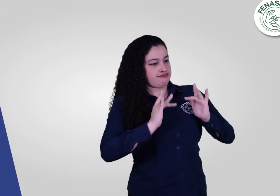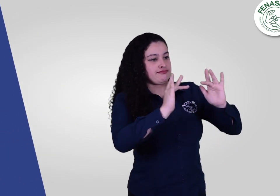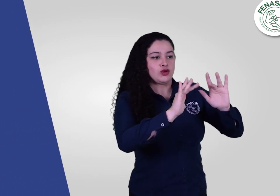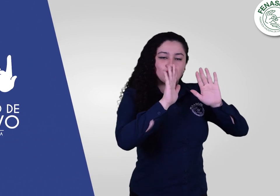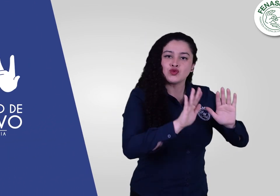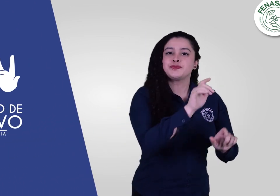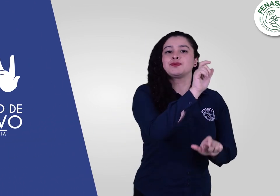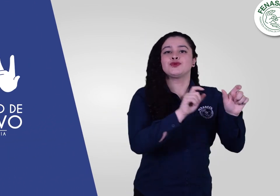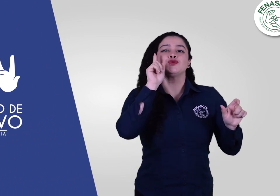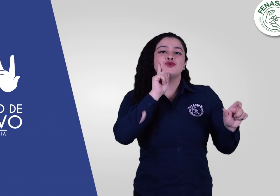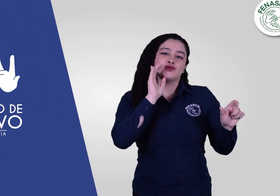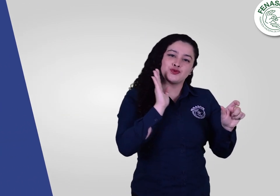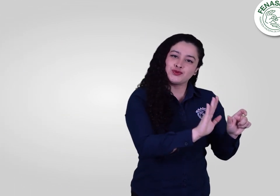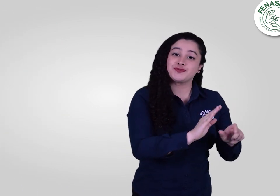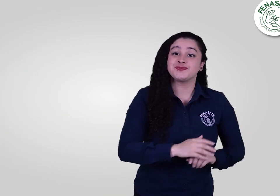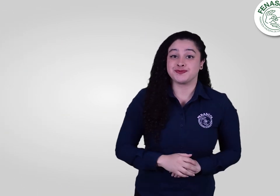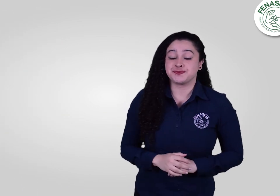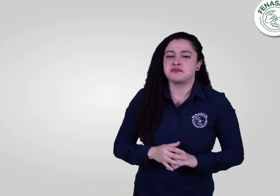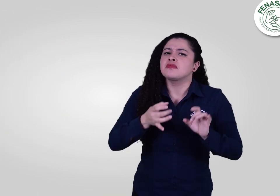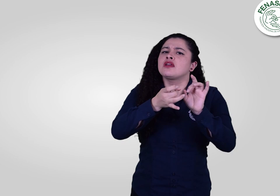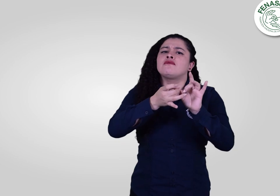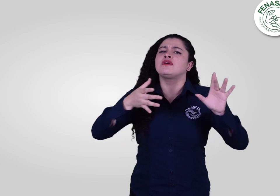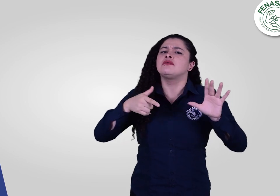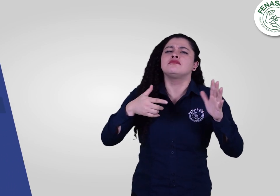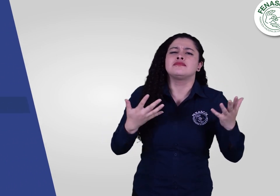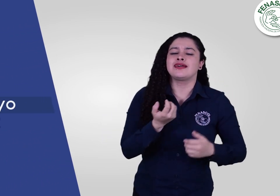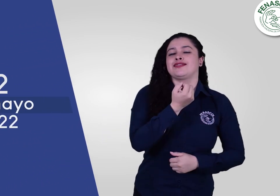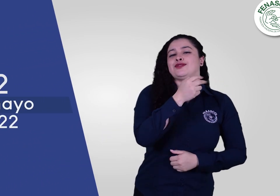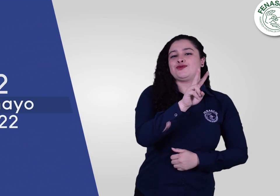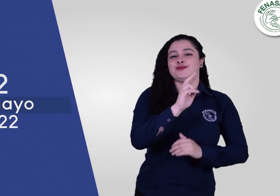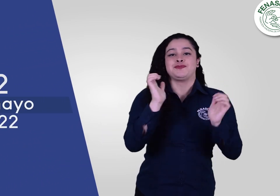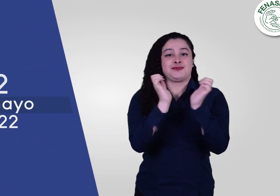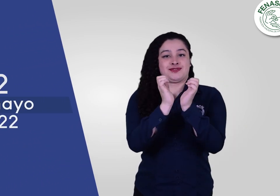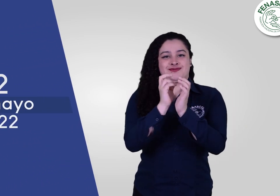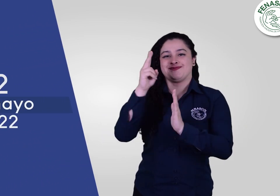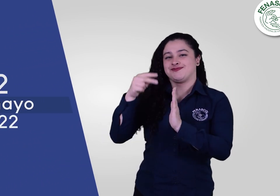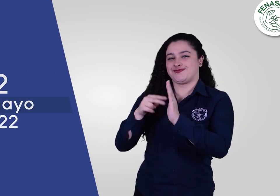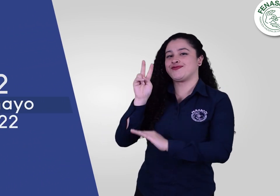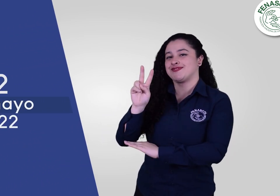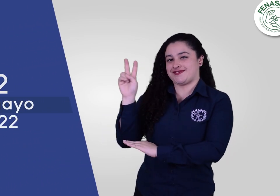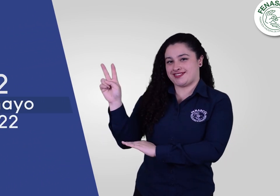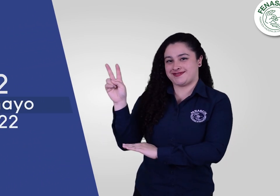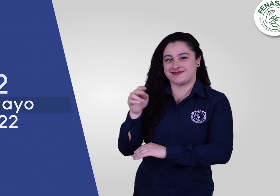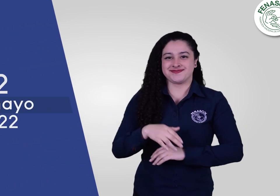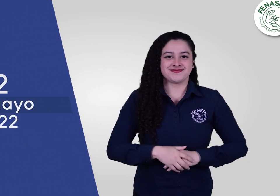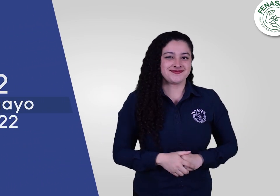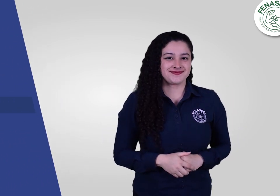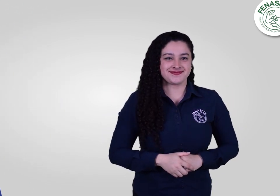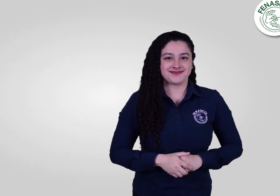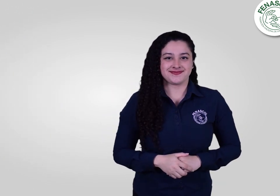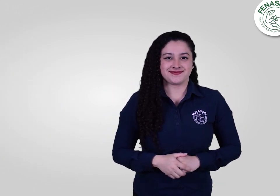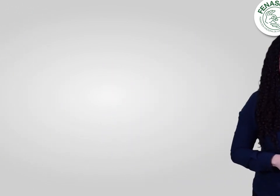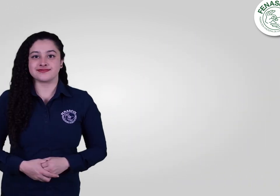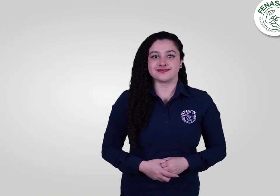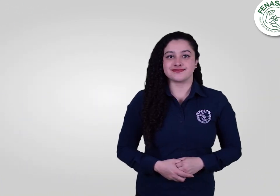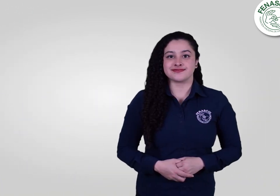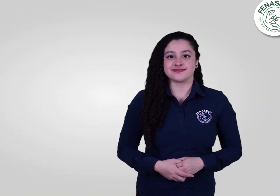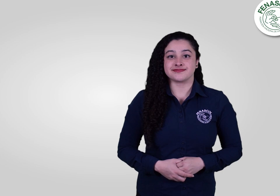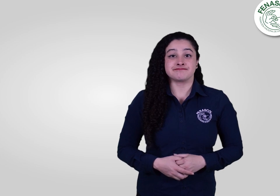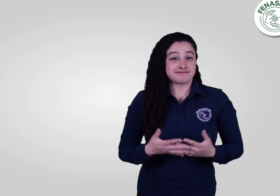relevo para personas con discapacidad auditiva fecha 12 de mayo de 2022 de